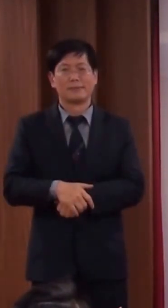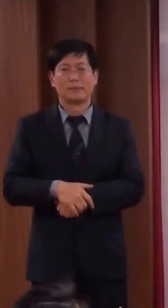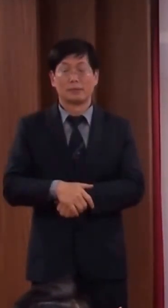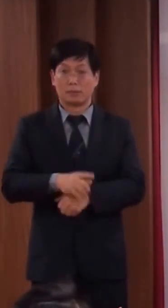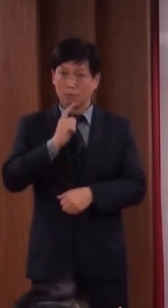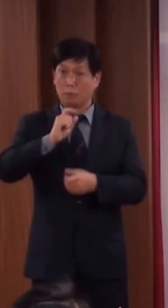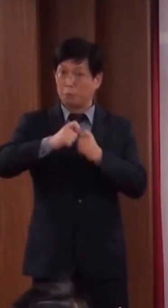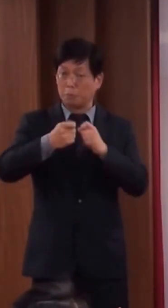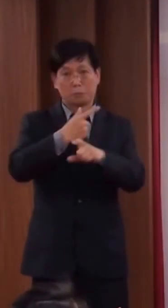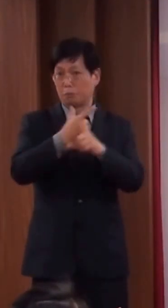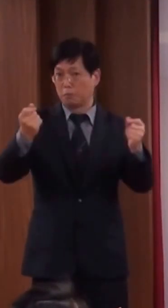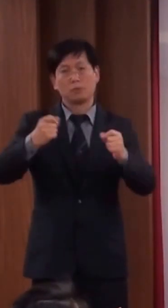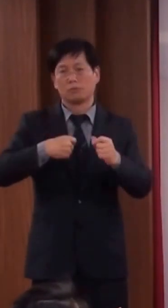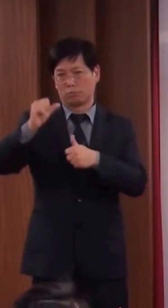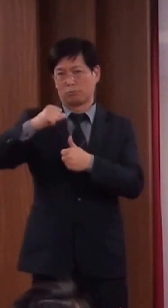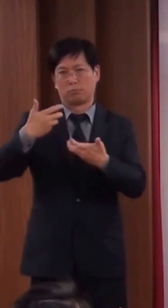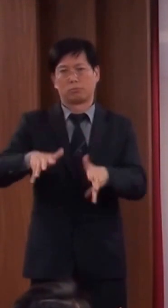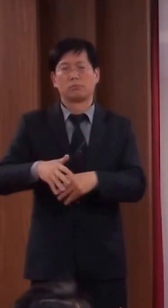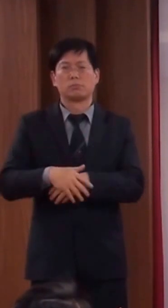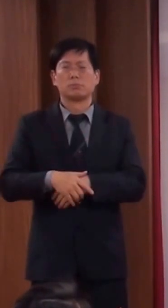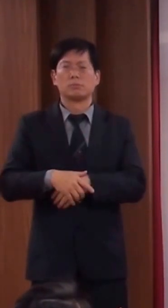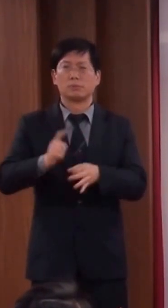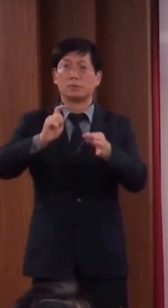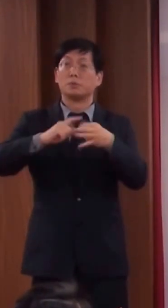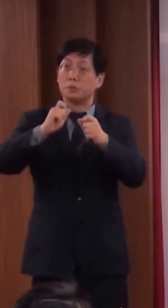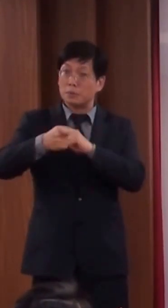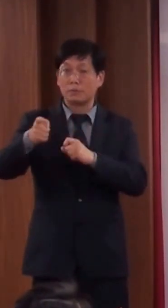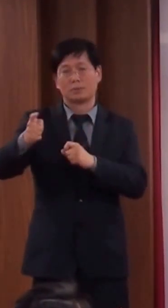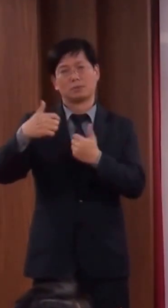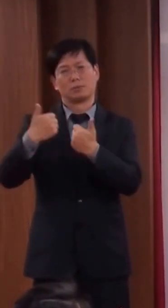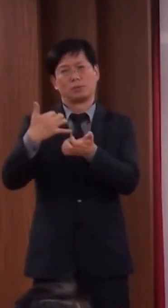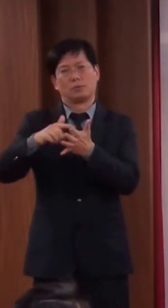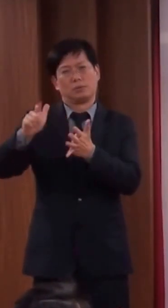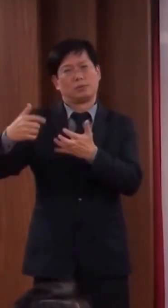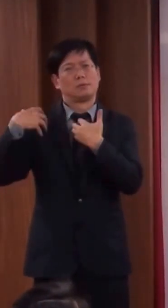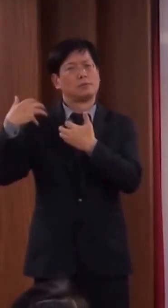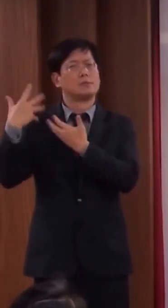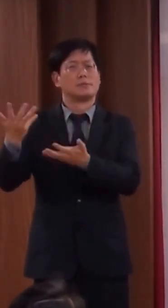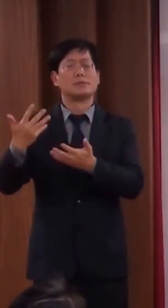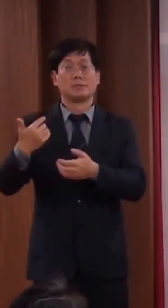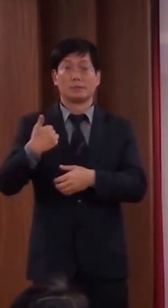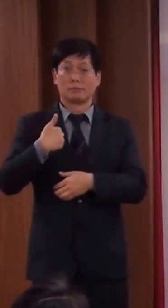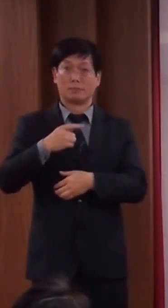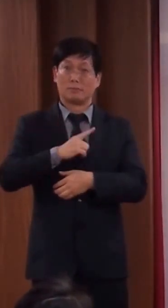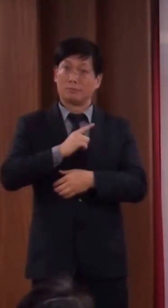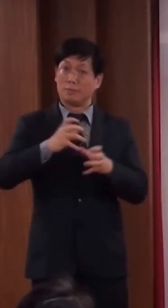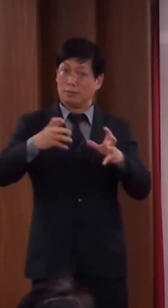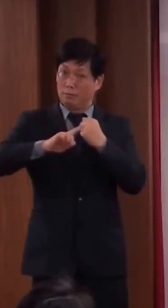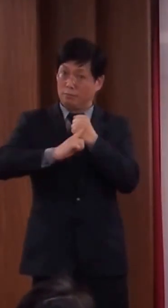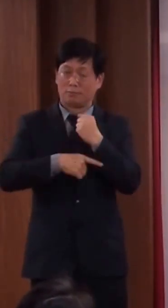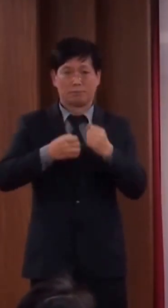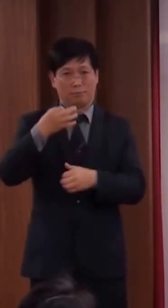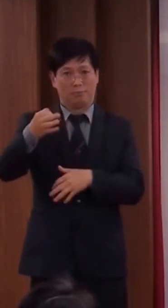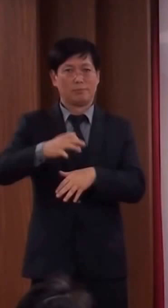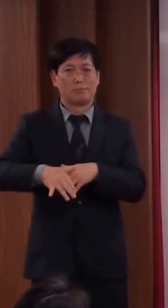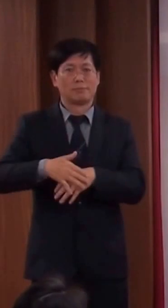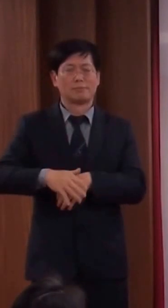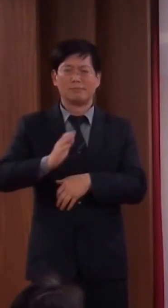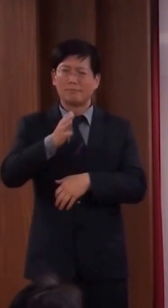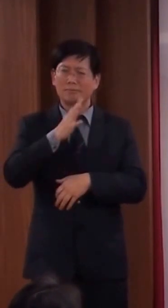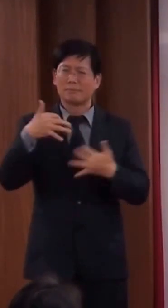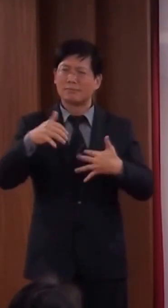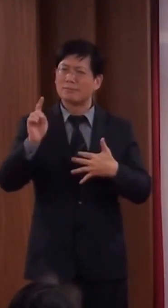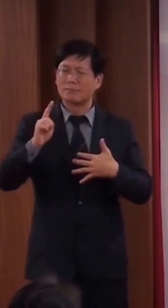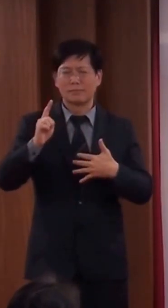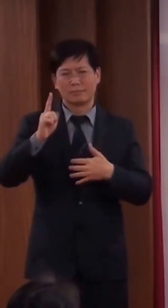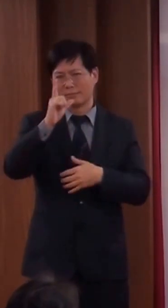一种税都被罚过，没有，除了那个所得税，因为那个是会计师在报了，我们都合法缴税的啦，但是就是说问题是